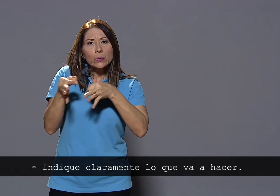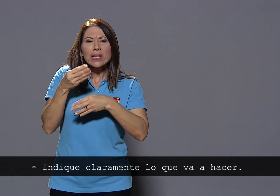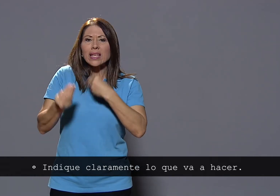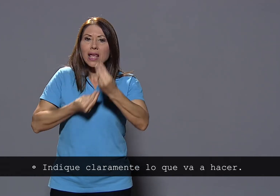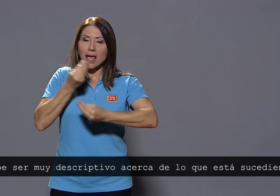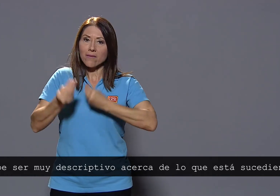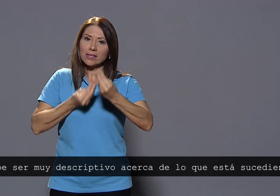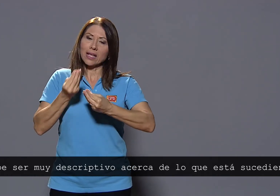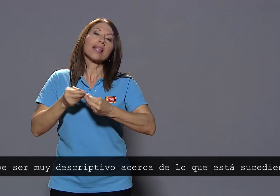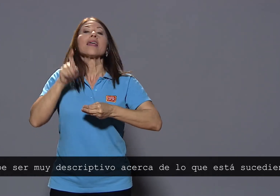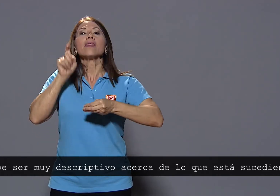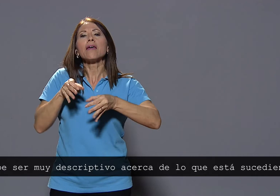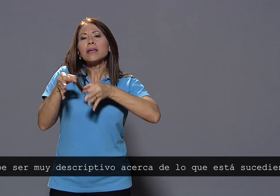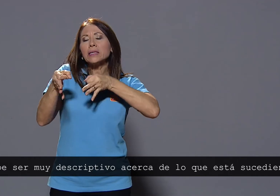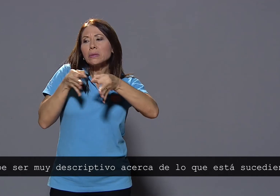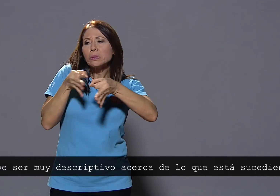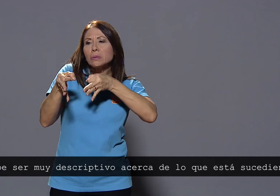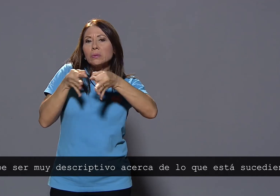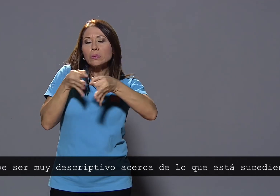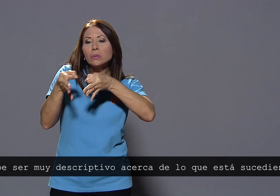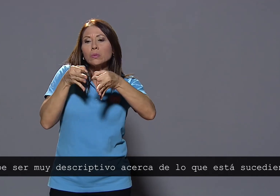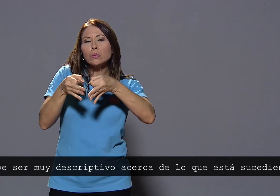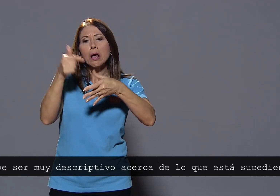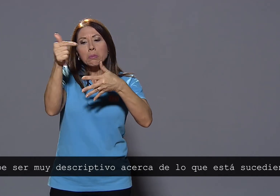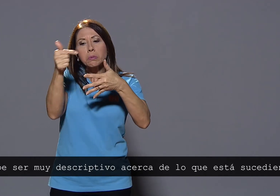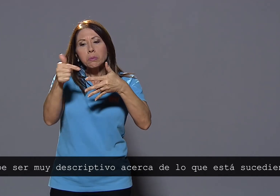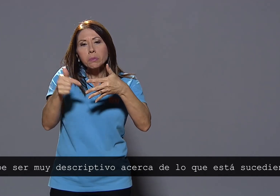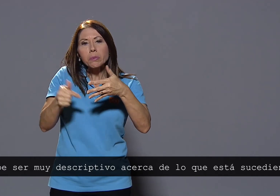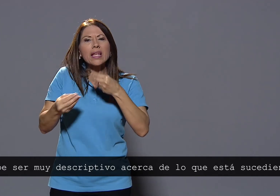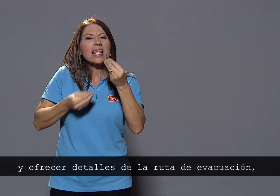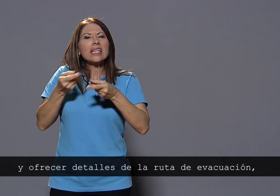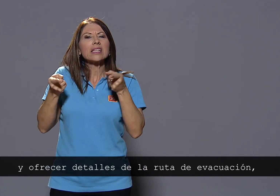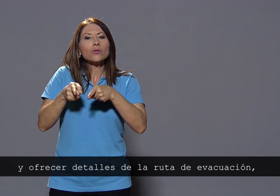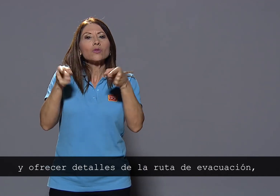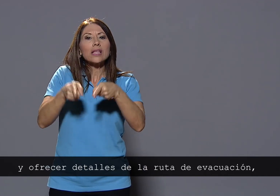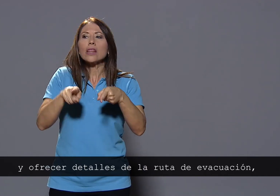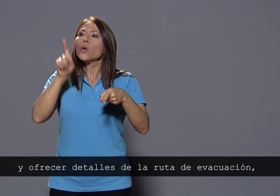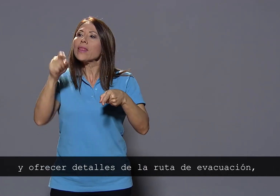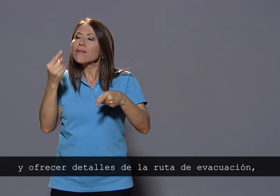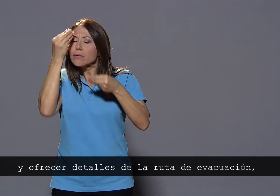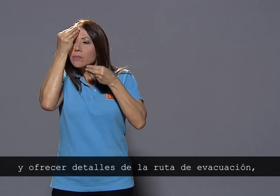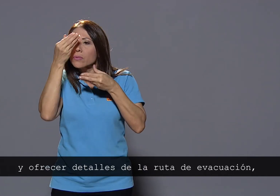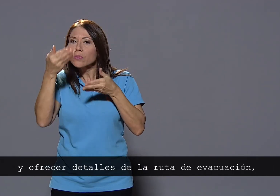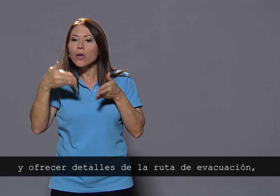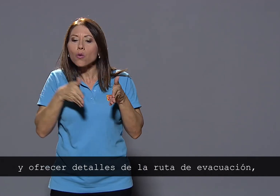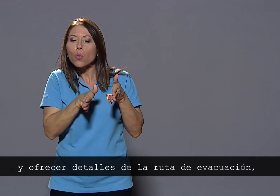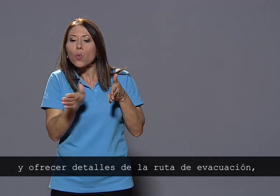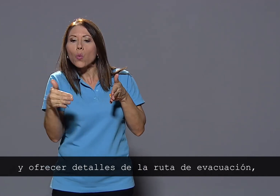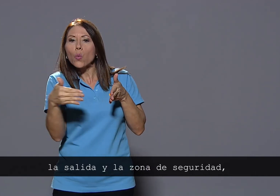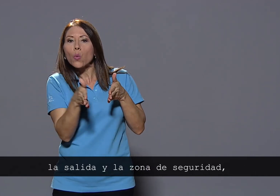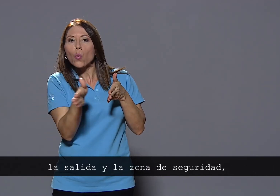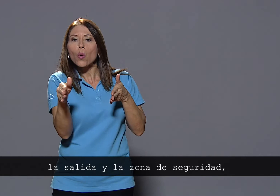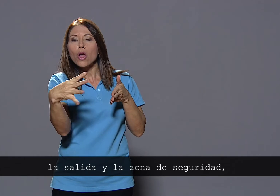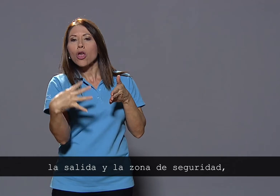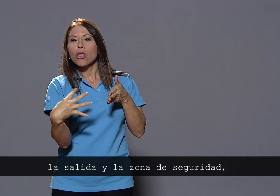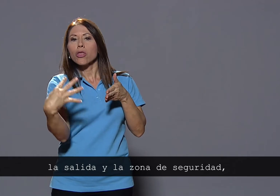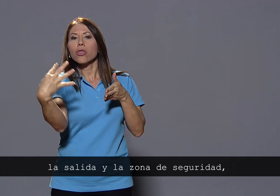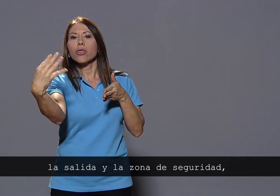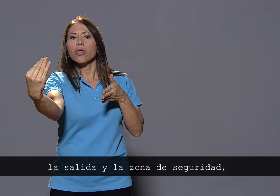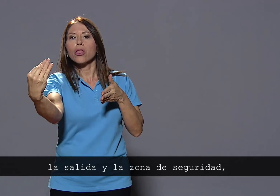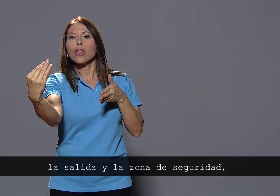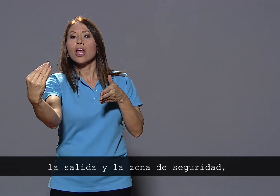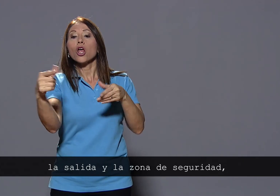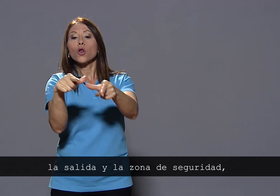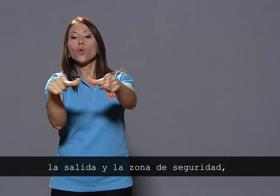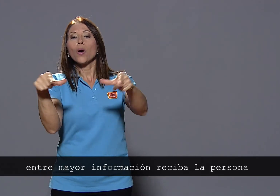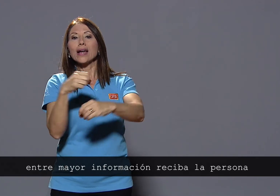hacer. Debe ser muy descriptivo acerca de lo que está sucediendo y ofrecer detalles de la ruta de evacuación, la salida y la